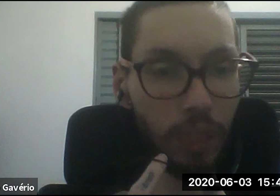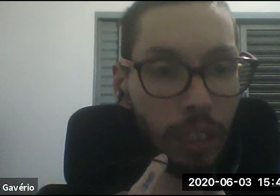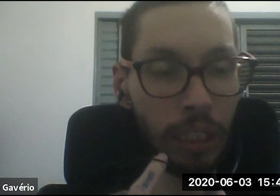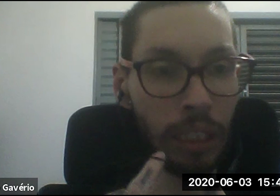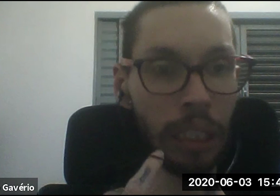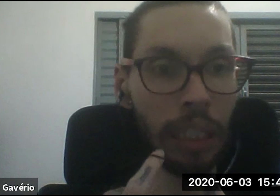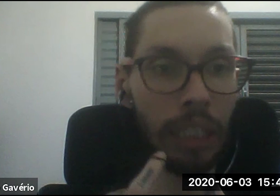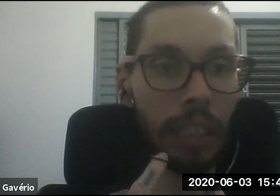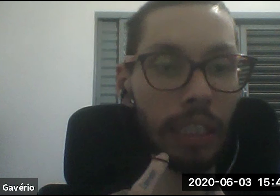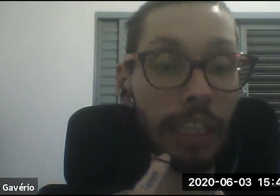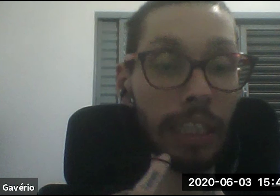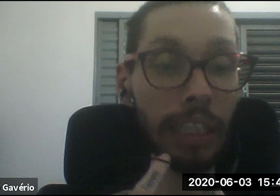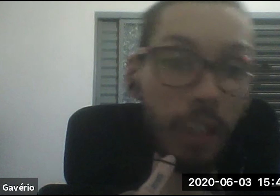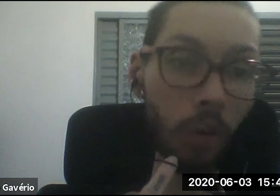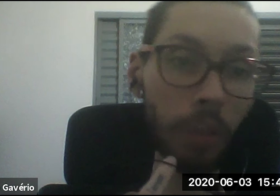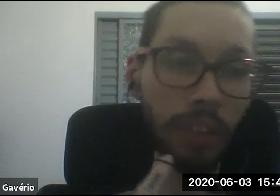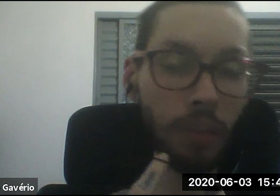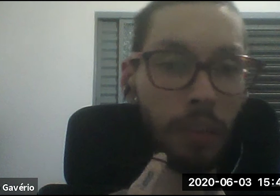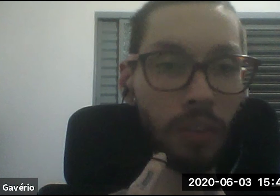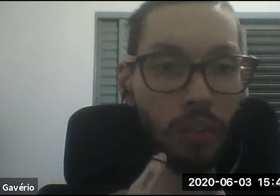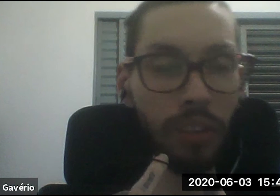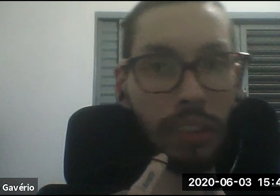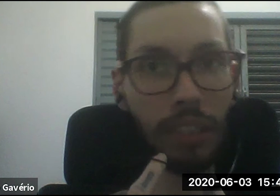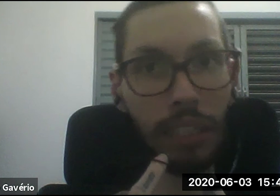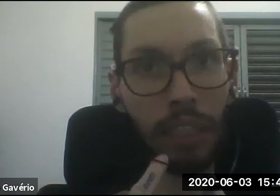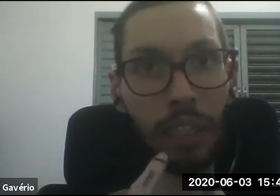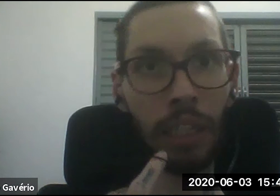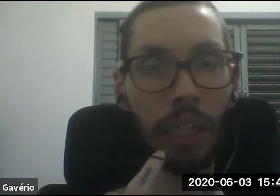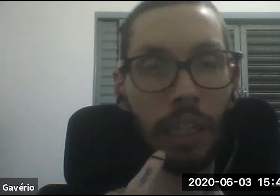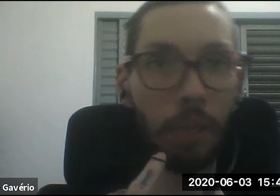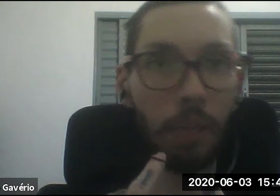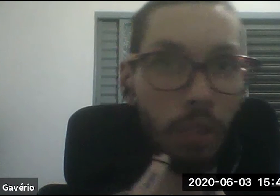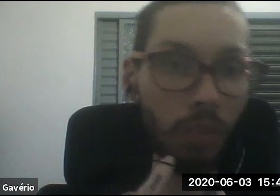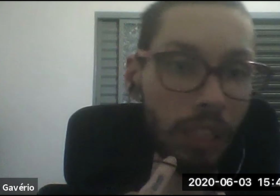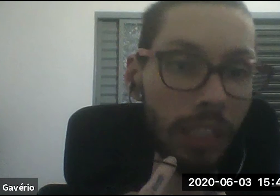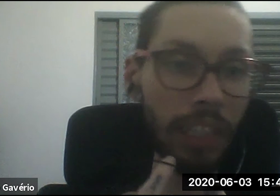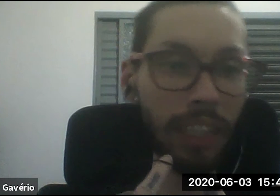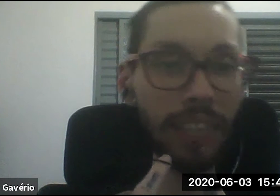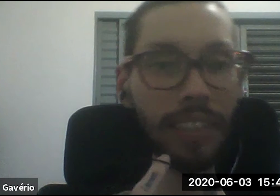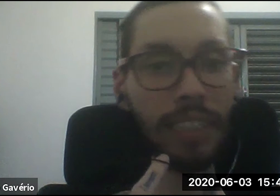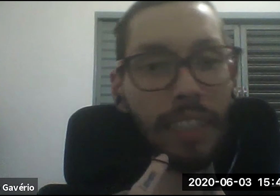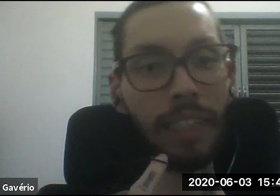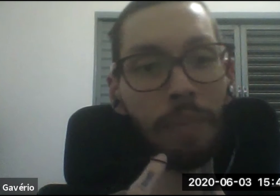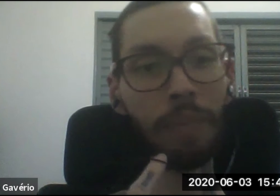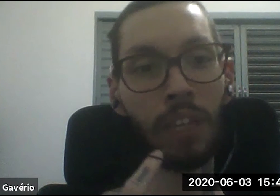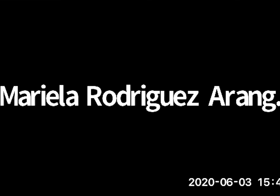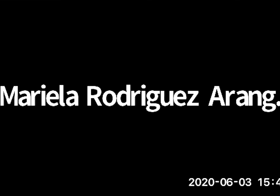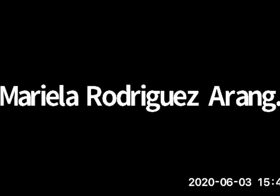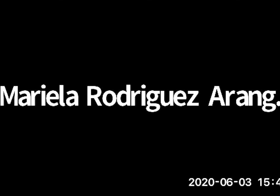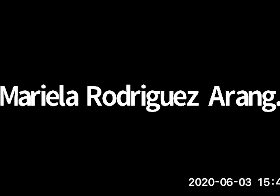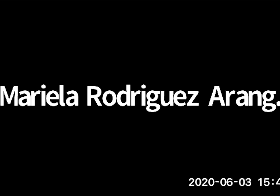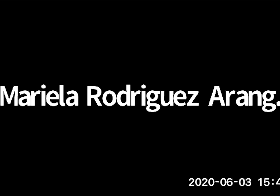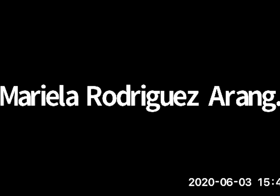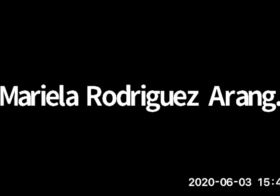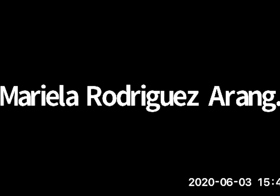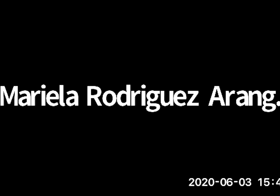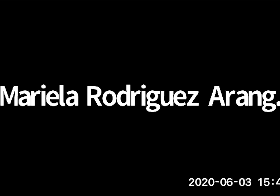momento. E aí algumas dimensões entre minorias